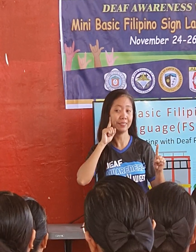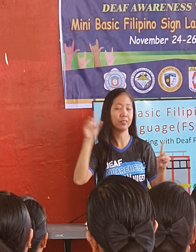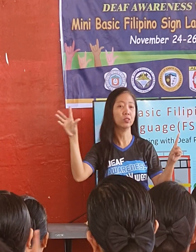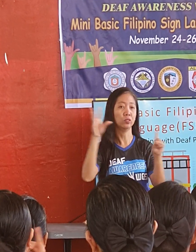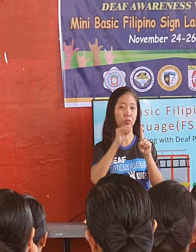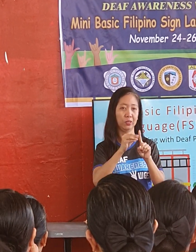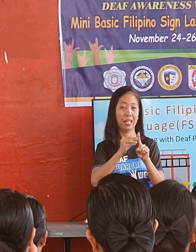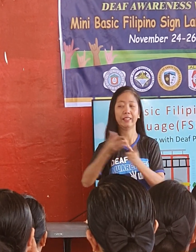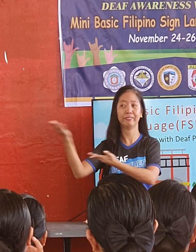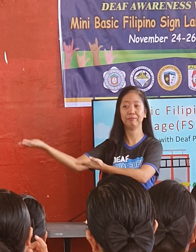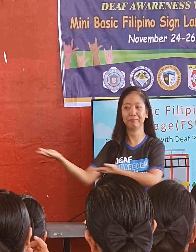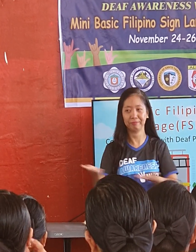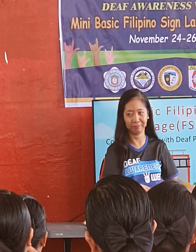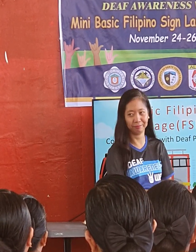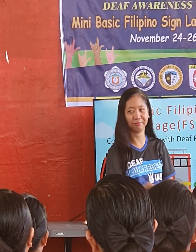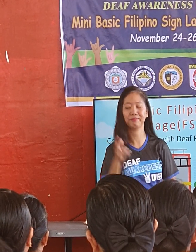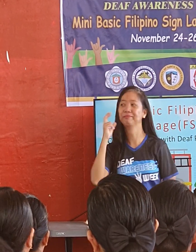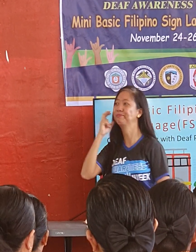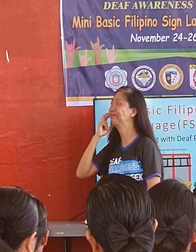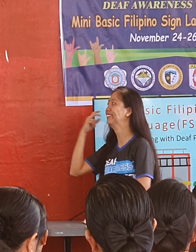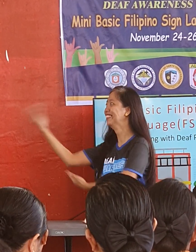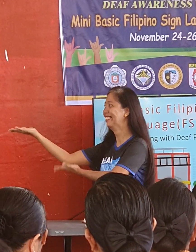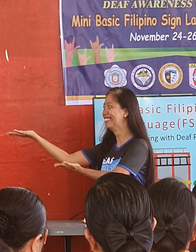deaf, culture naman po, yung sunod.